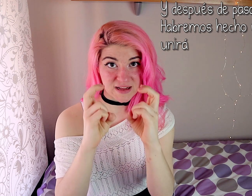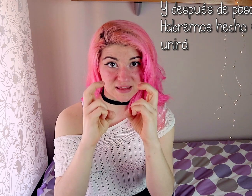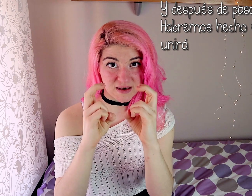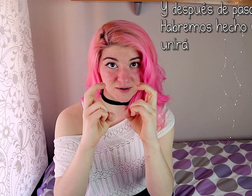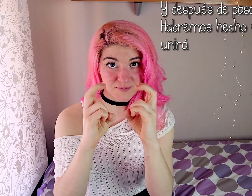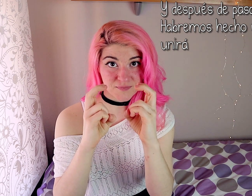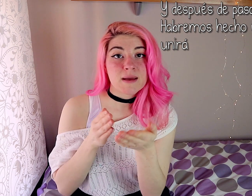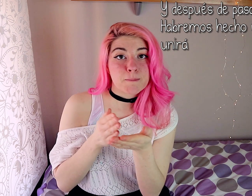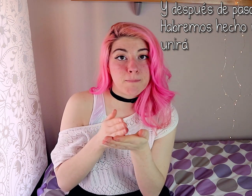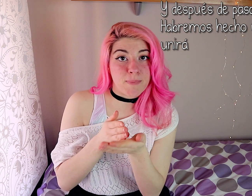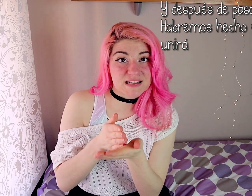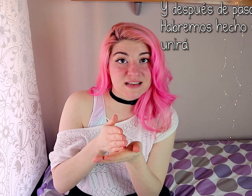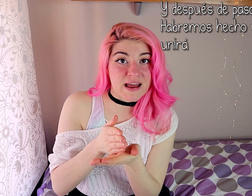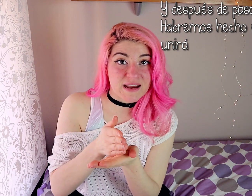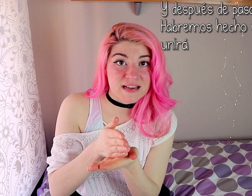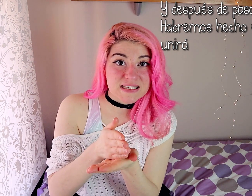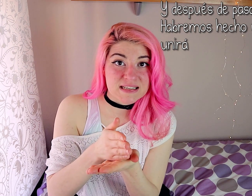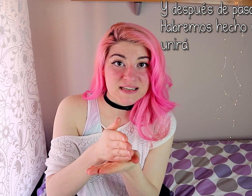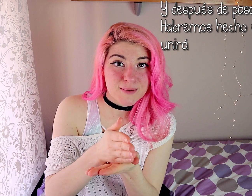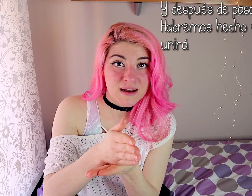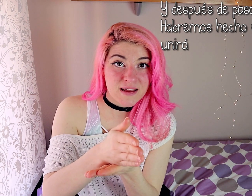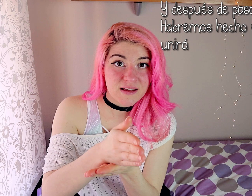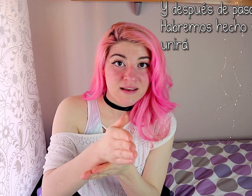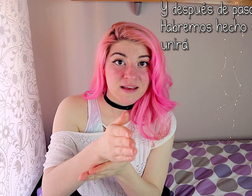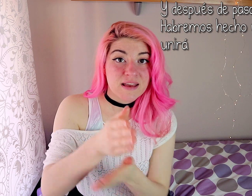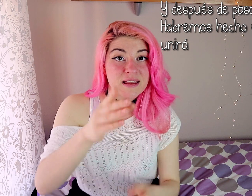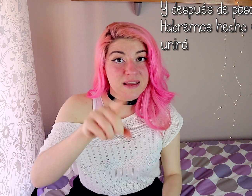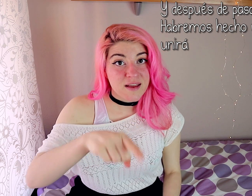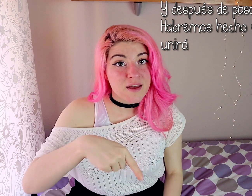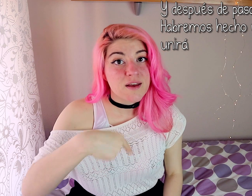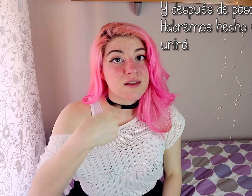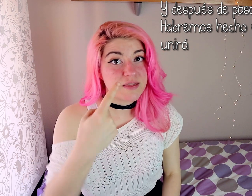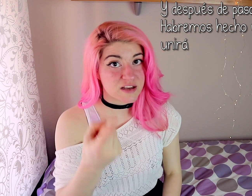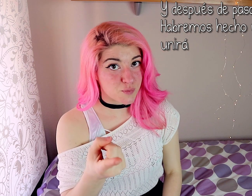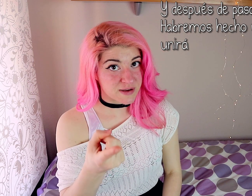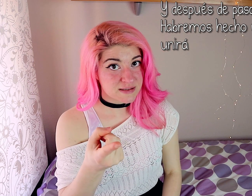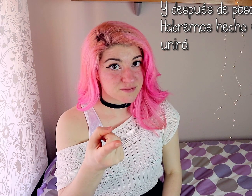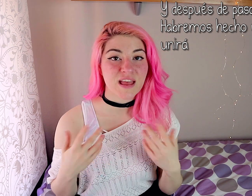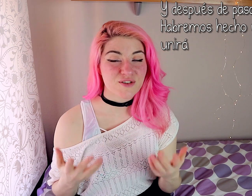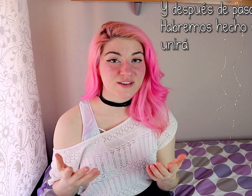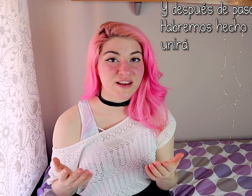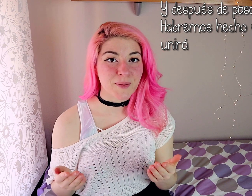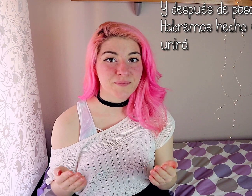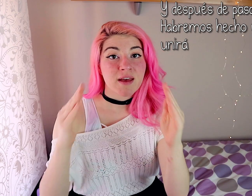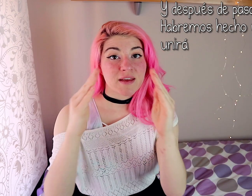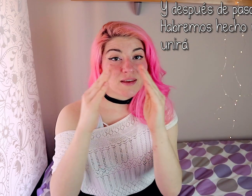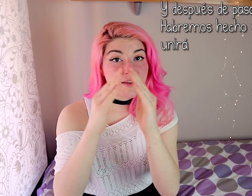cuarentena. Pasar es así, ¿vale? Y después. Entonces sería... Y